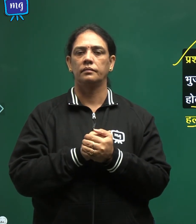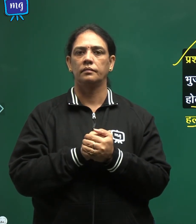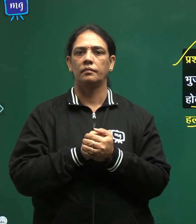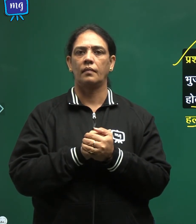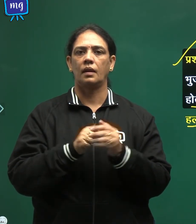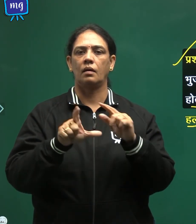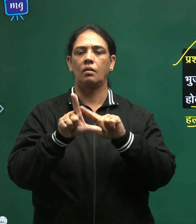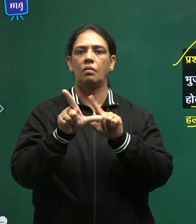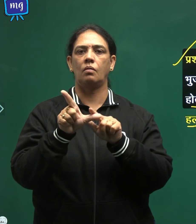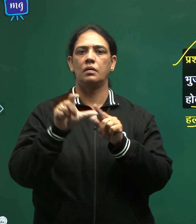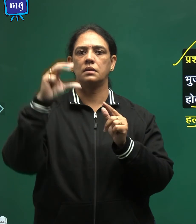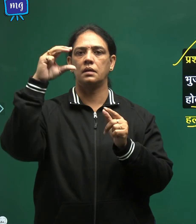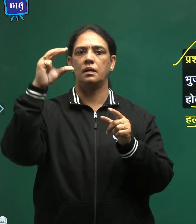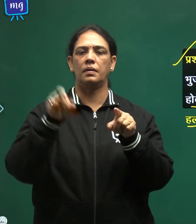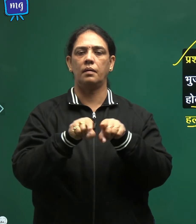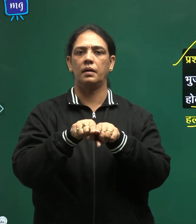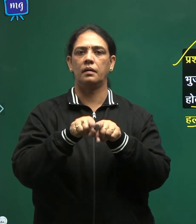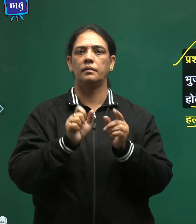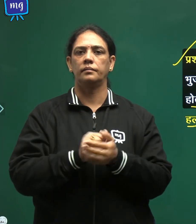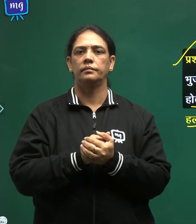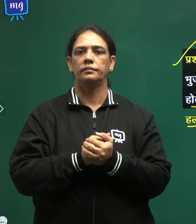कोण C बराबर